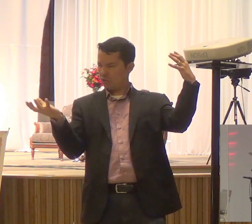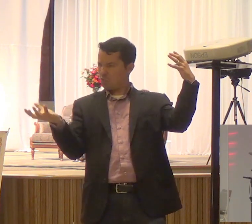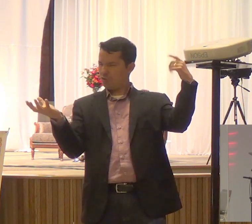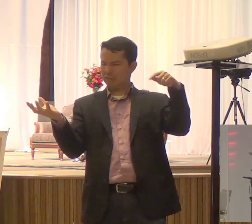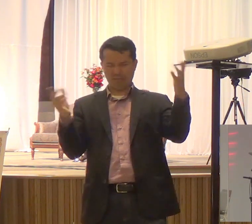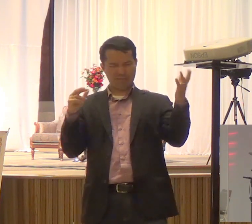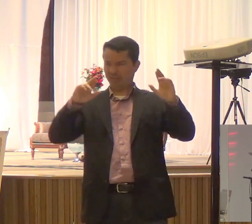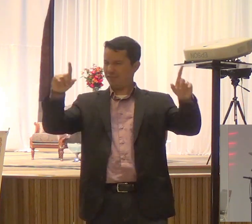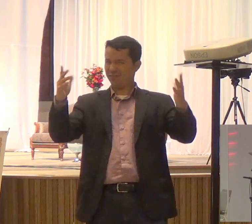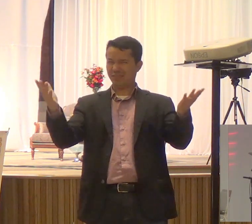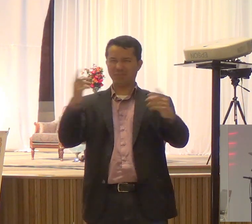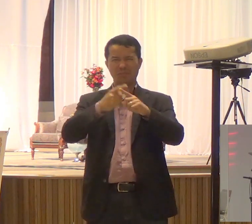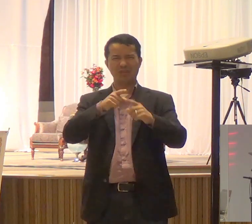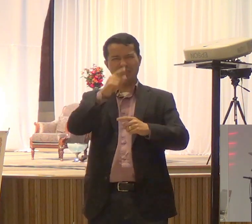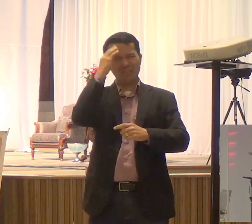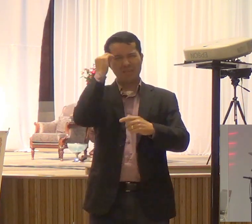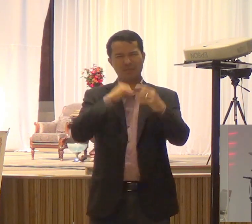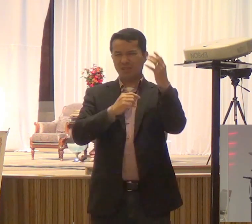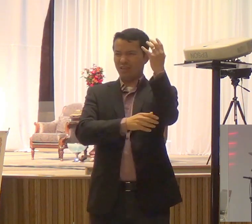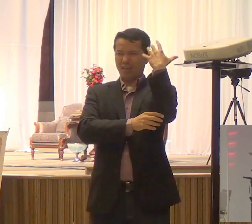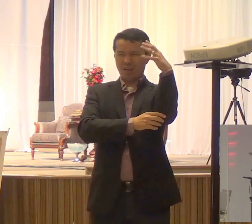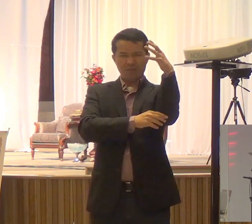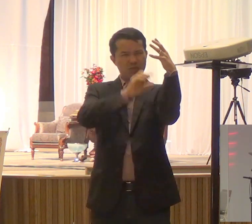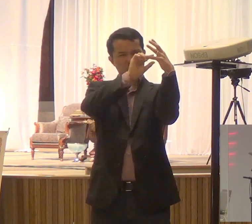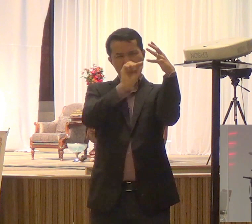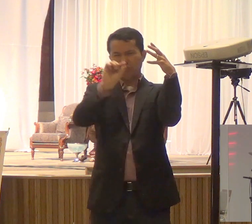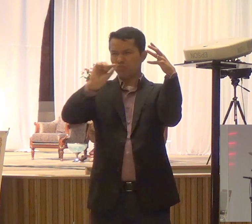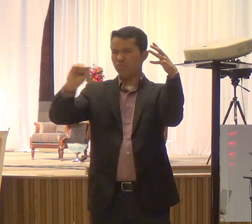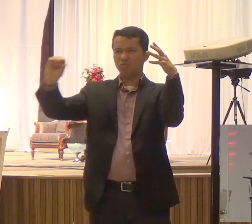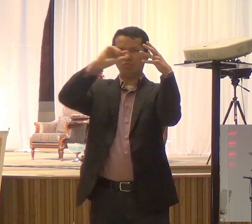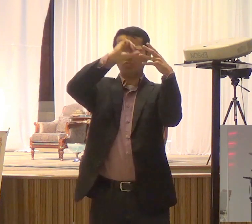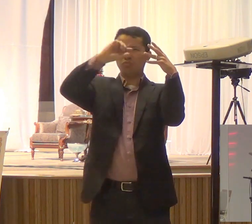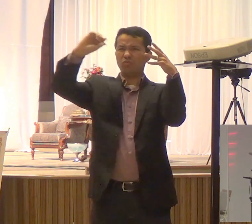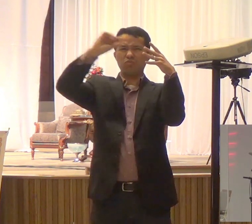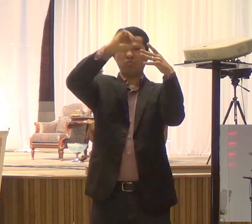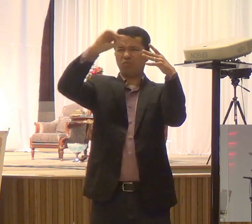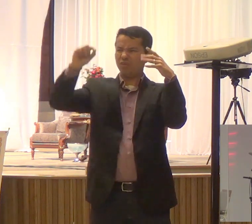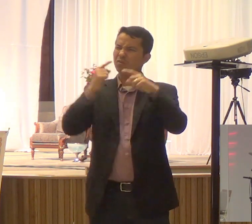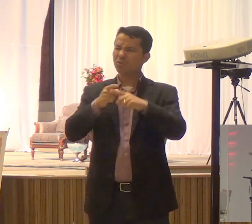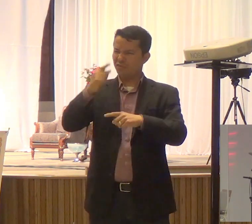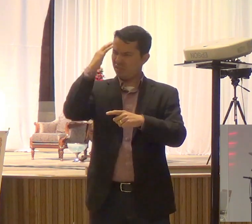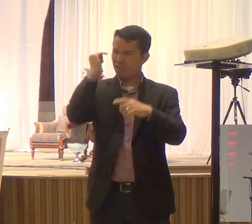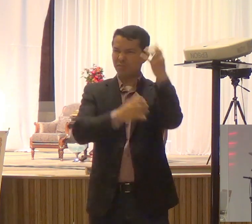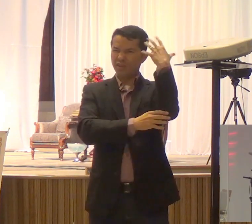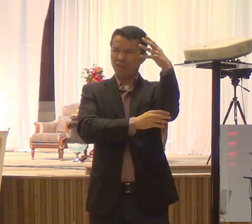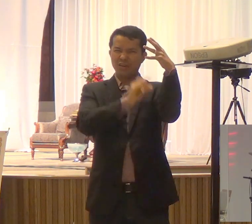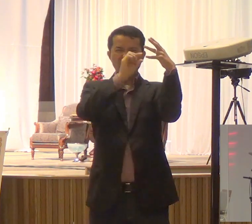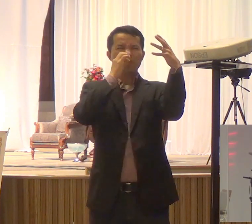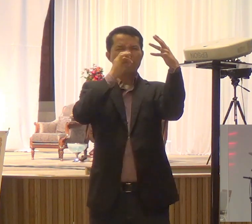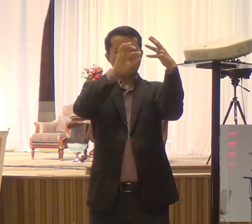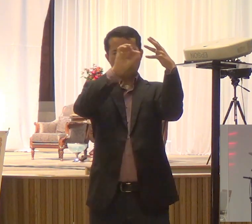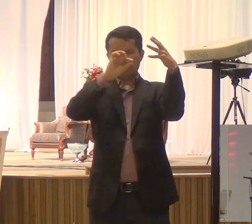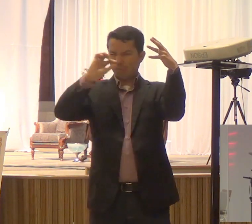diferença entre os galhos da videira, a árvore da videira, que de fato são galinhos muito fininhos e muito